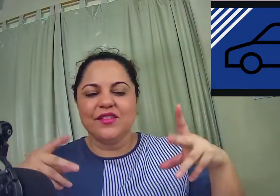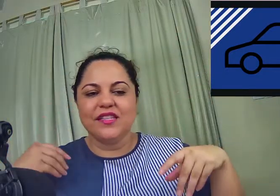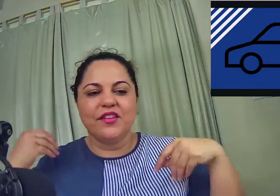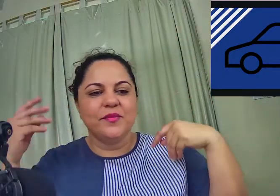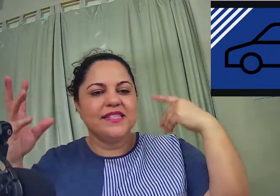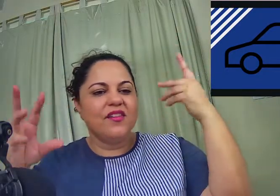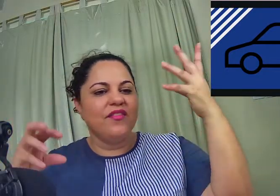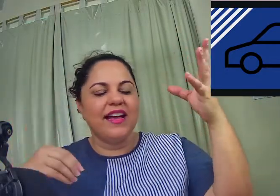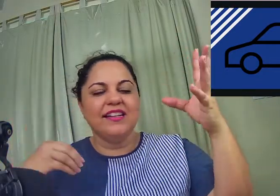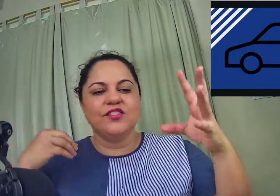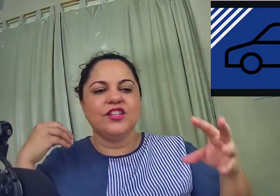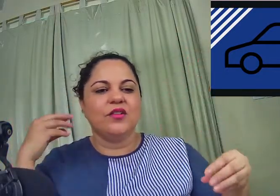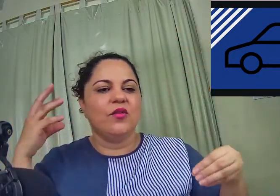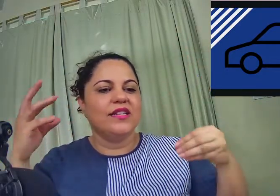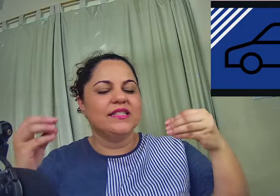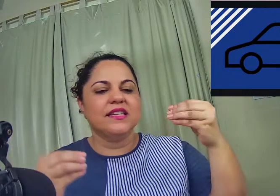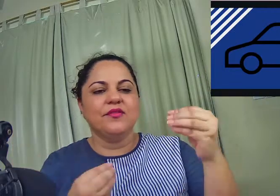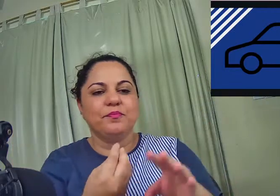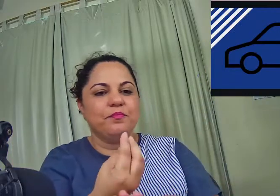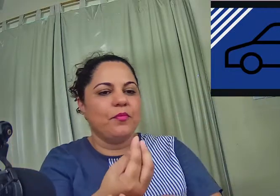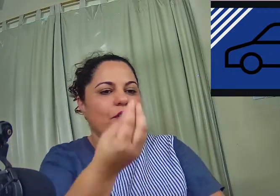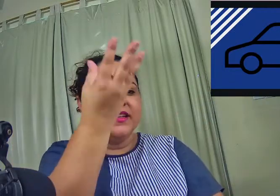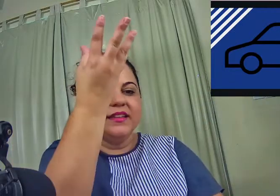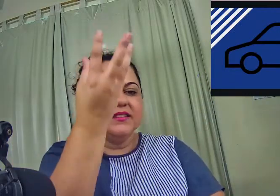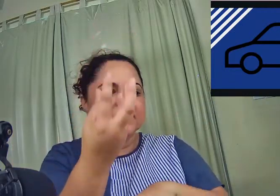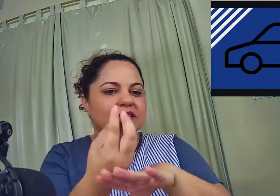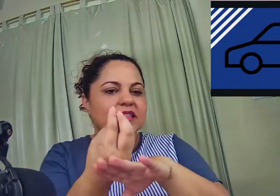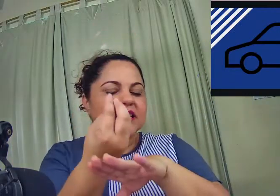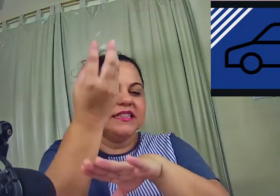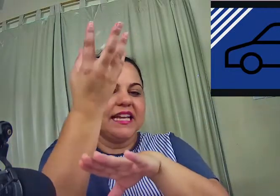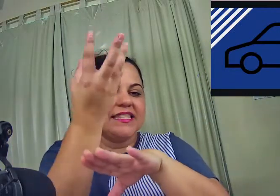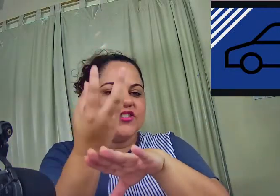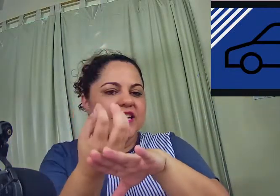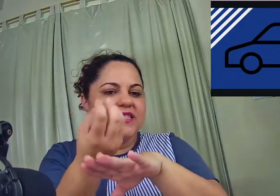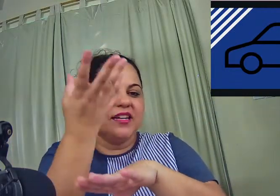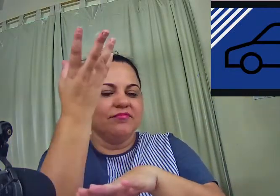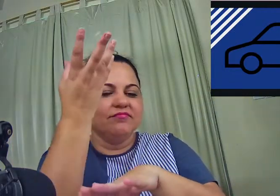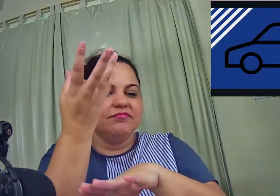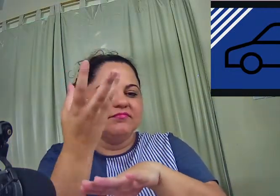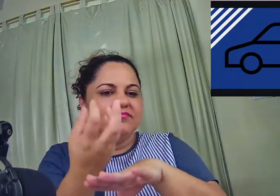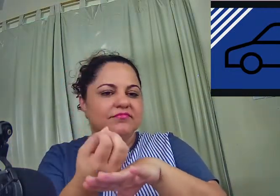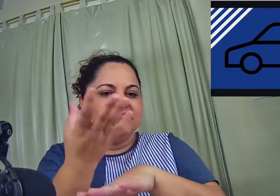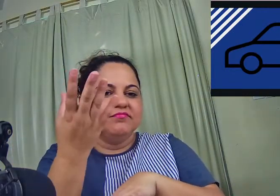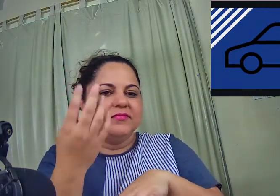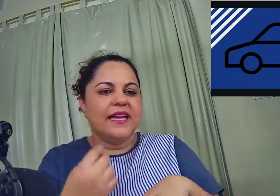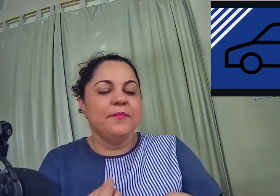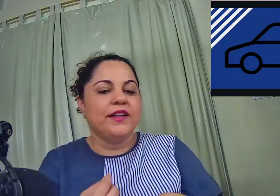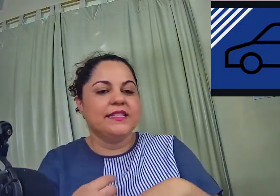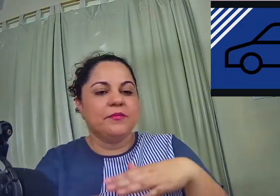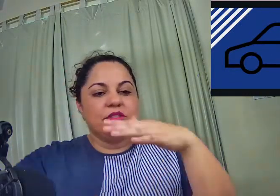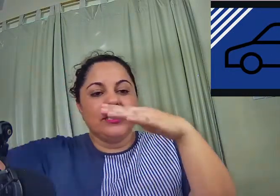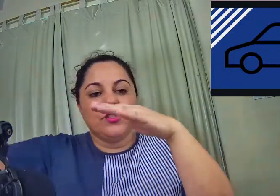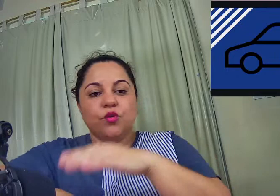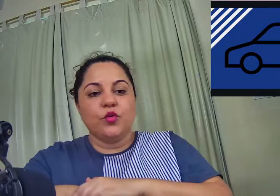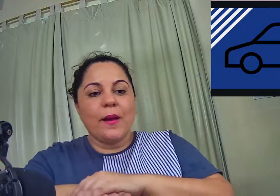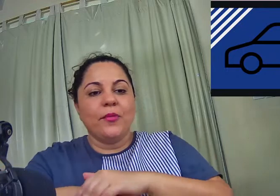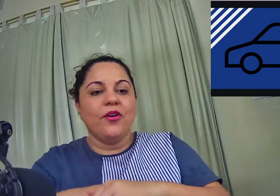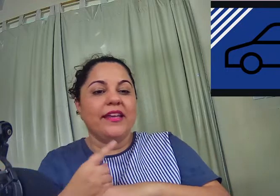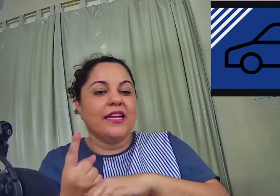vai observar de coisas que podem ir nessa direção, né? Por exemplo, quando você chuta uma bola e ela